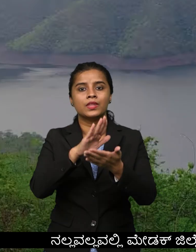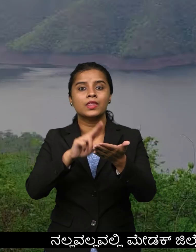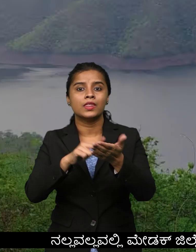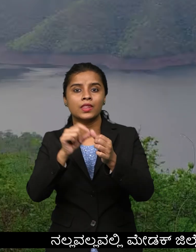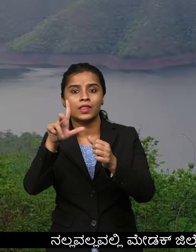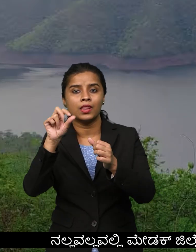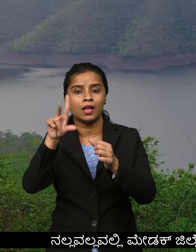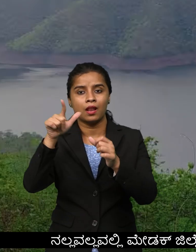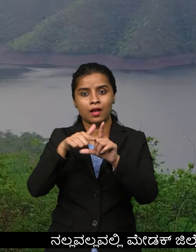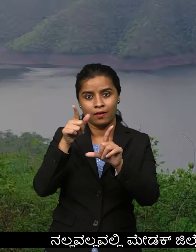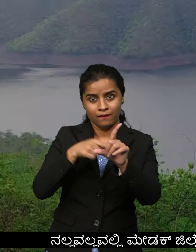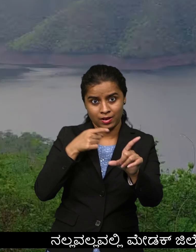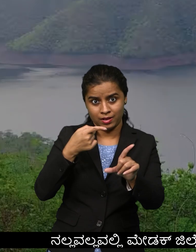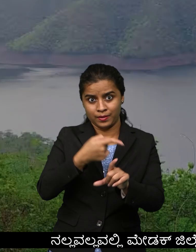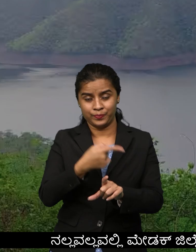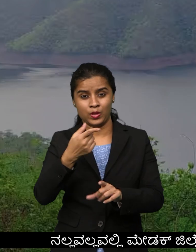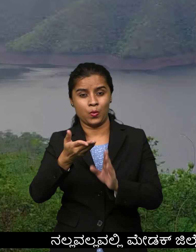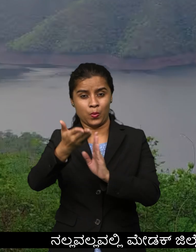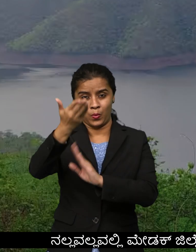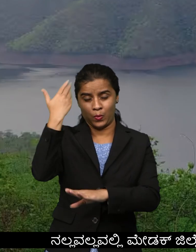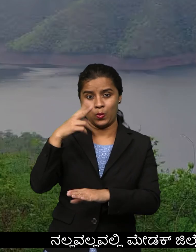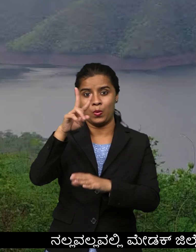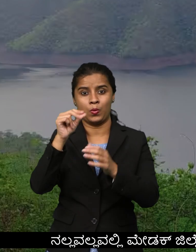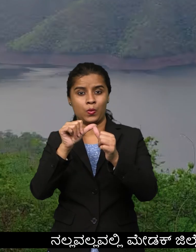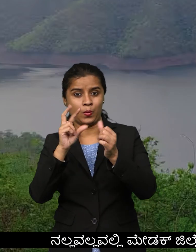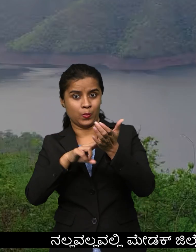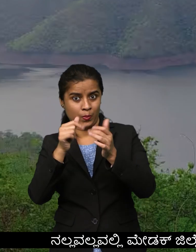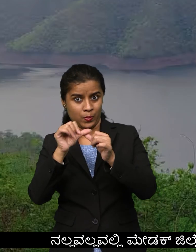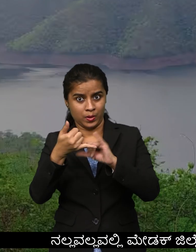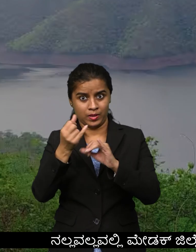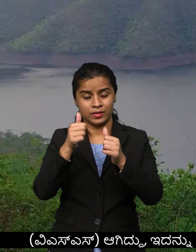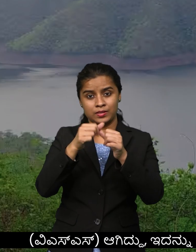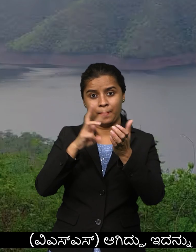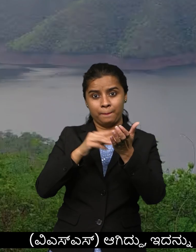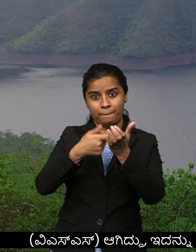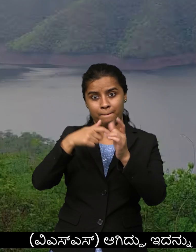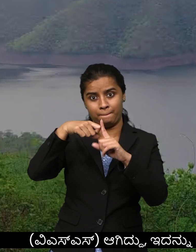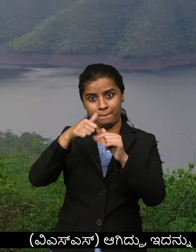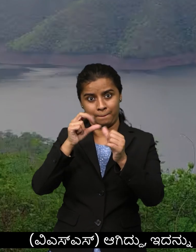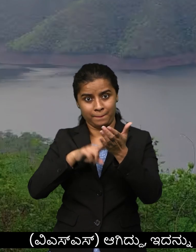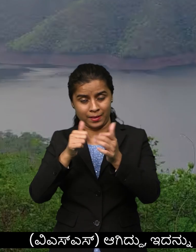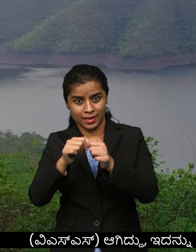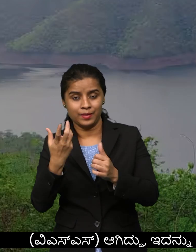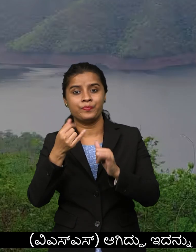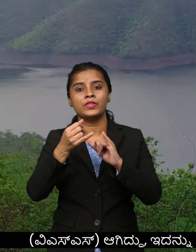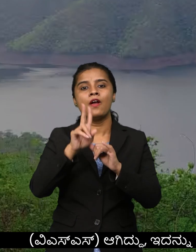ನಲ್ಲವಲ್ಲಿ ಮೇಡಕ್ ಜಿಲ್ಲೆಯ ಅತ್ಯಂತ ಹಳೆಯ ವನ ಸಂಸ್ಕರಣಾ ಸಮಿತಿ VSS